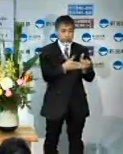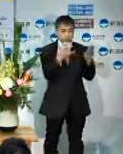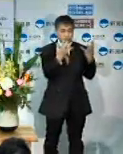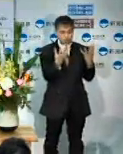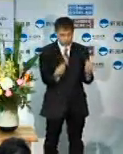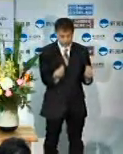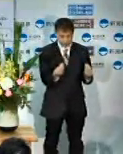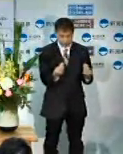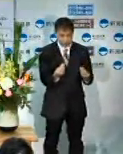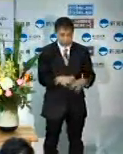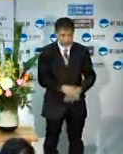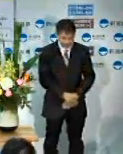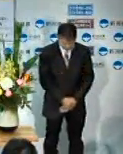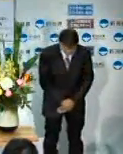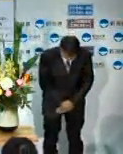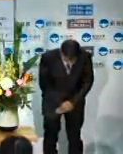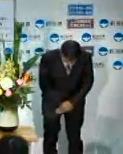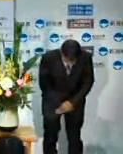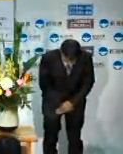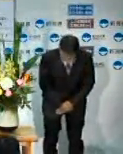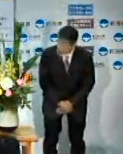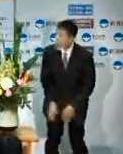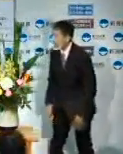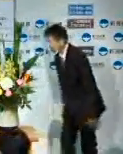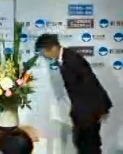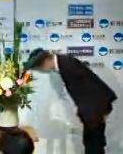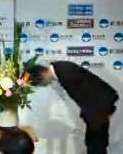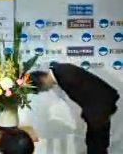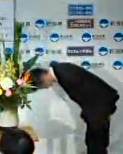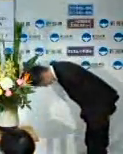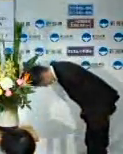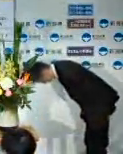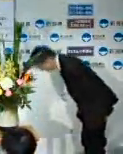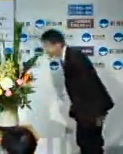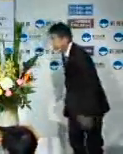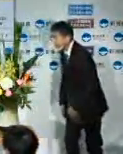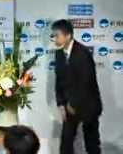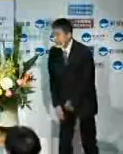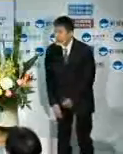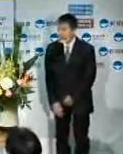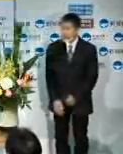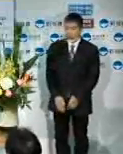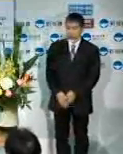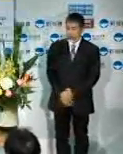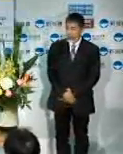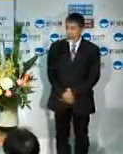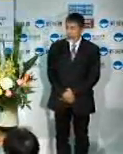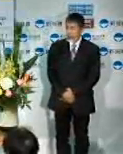では定例記者会見を終了 です。はい、ありがとうございました。どうもありがとうございました。